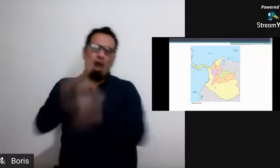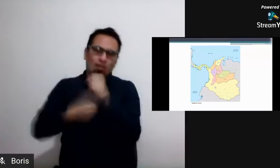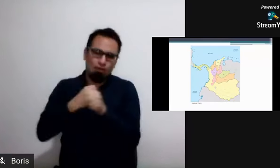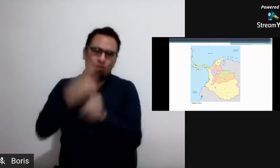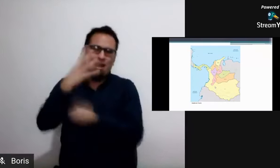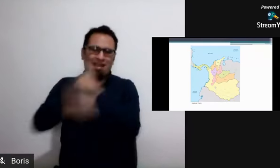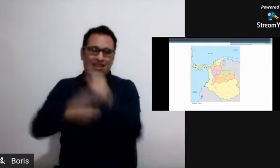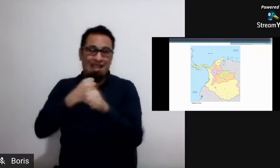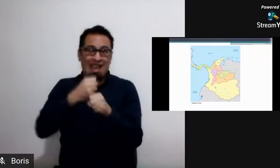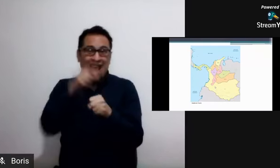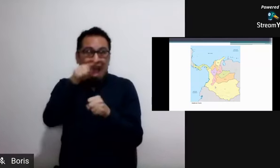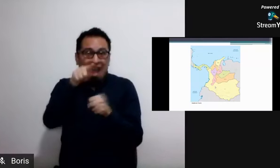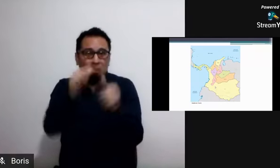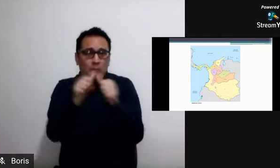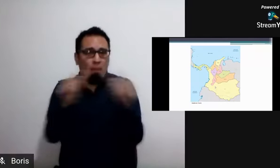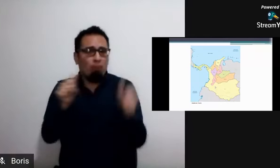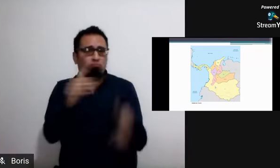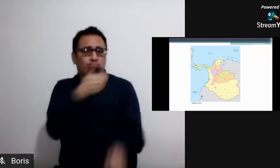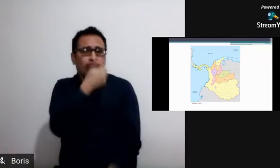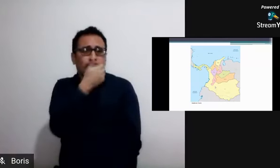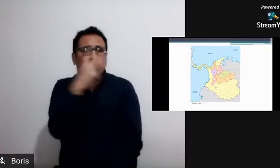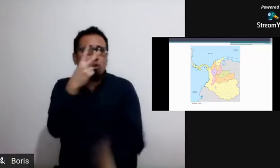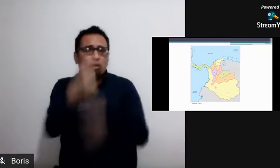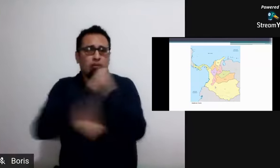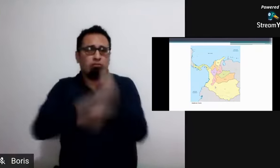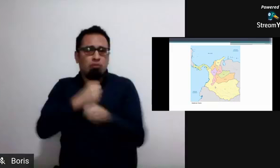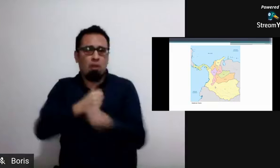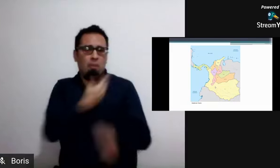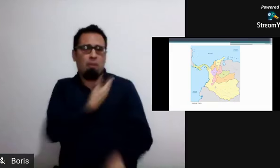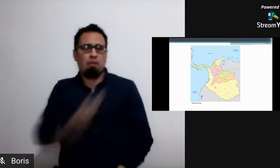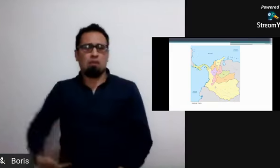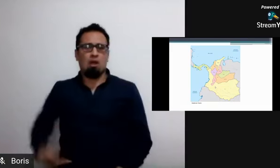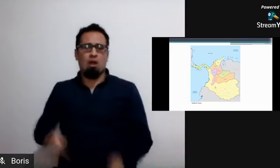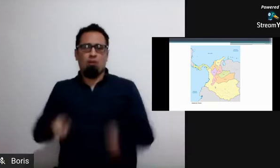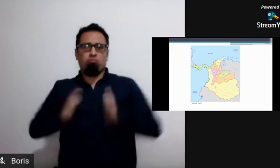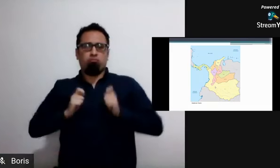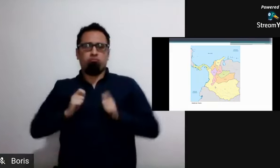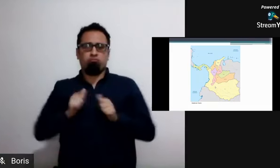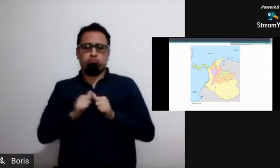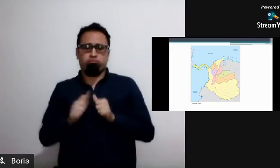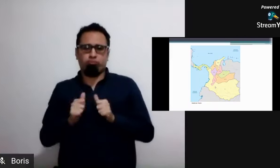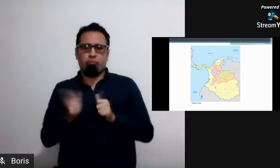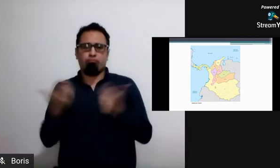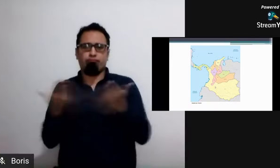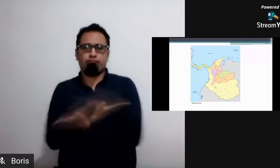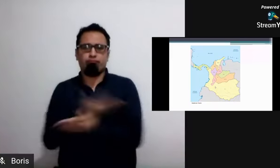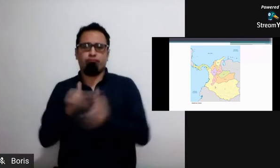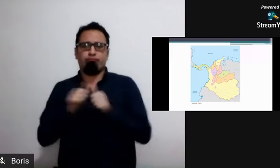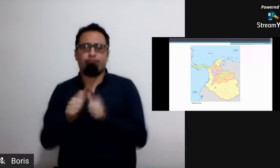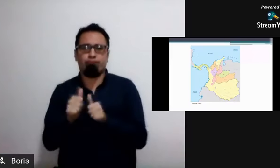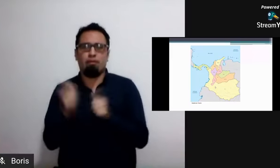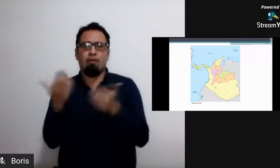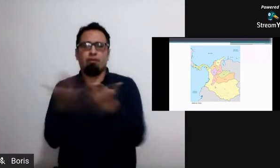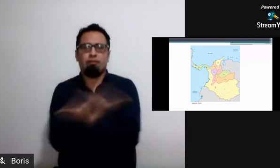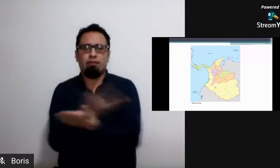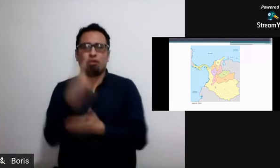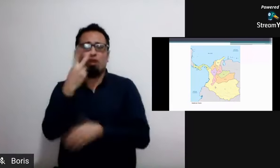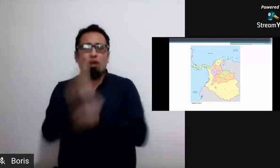que 2 años. Anteriormente veíamos que estos presidentes eran cambiados cada 4 años,